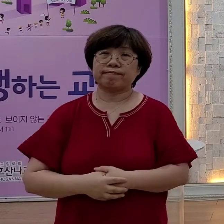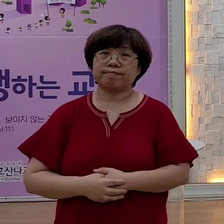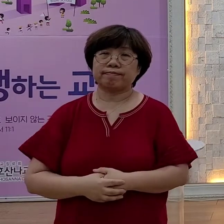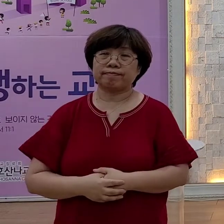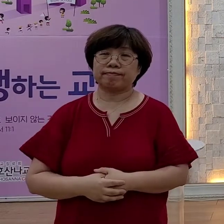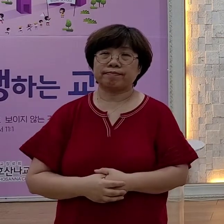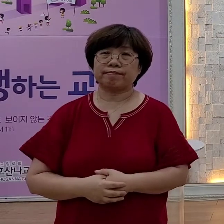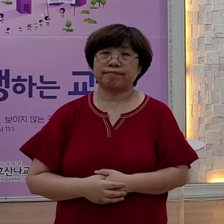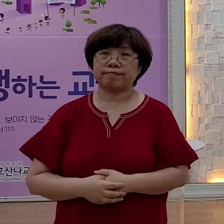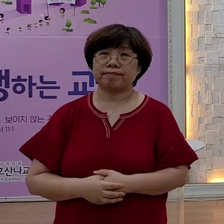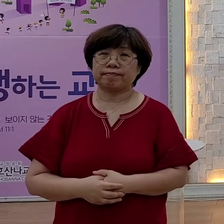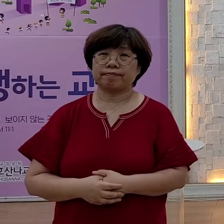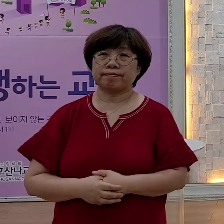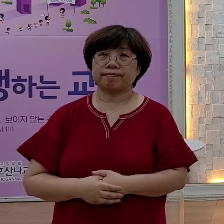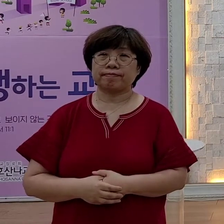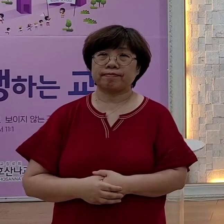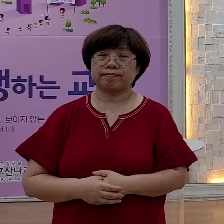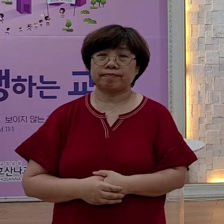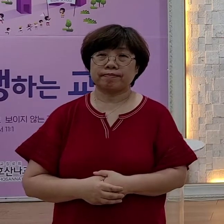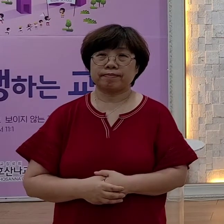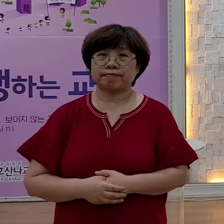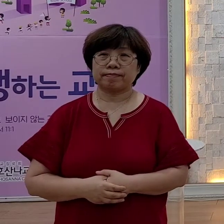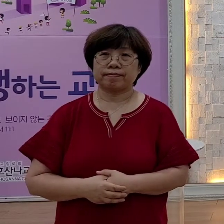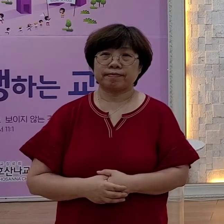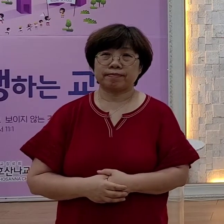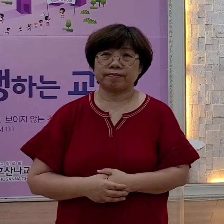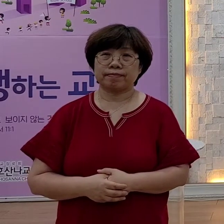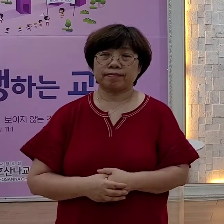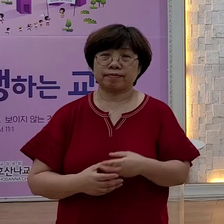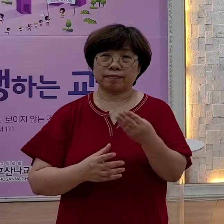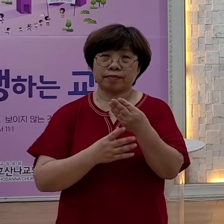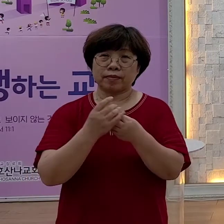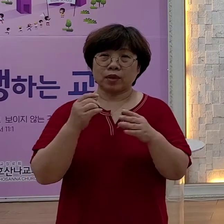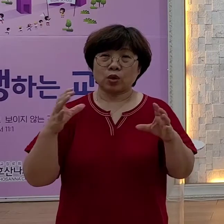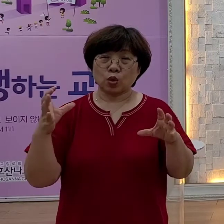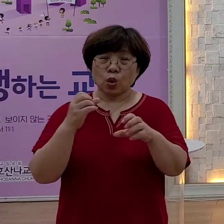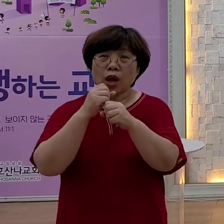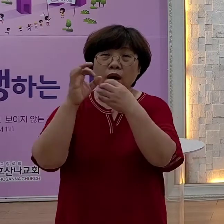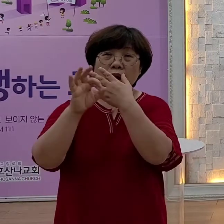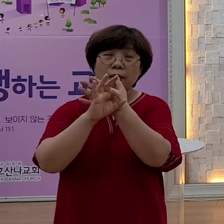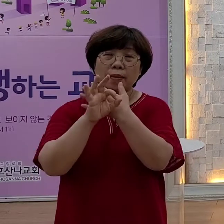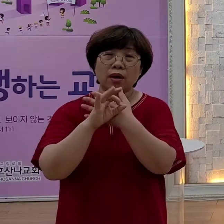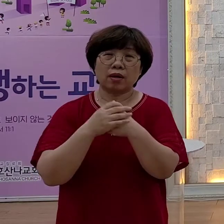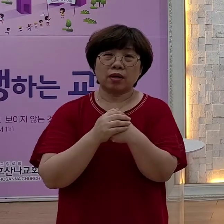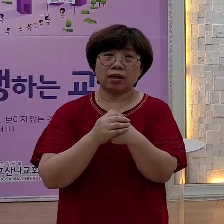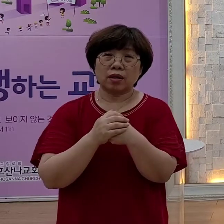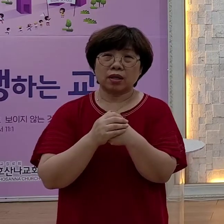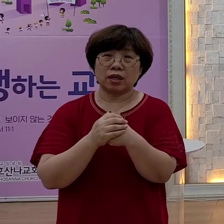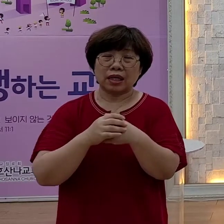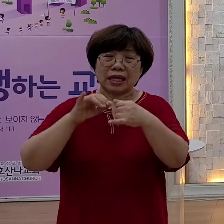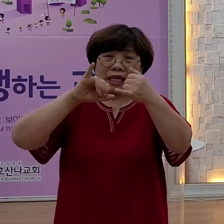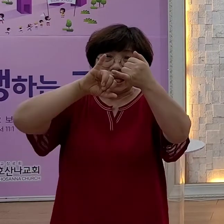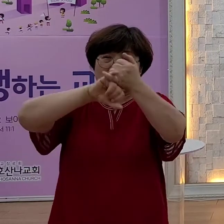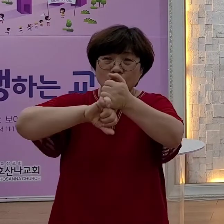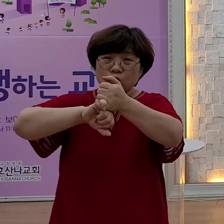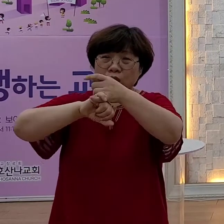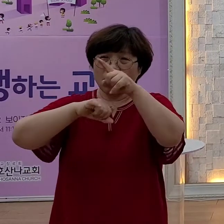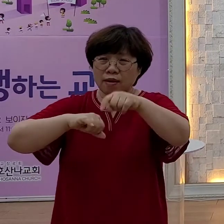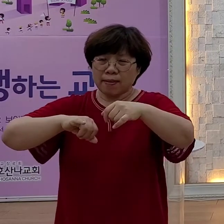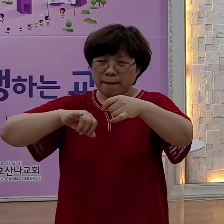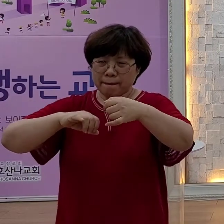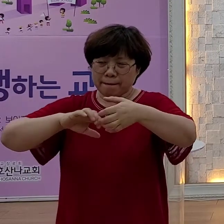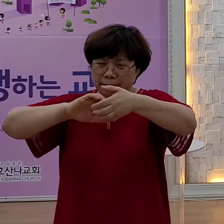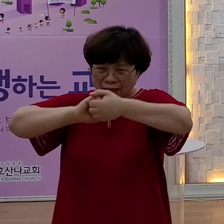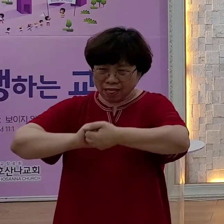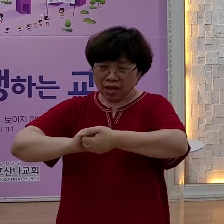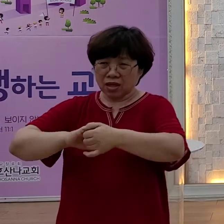그 다음 구절부터 쭉 보면 한마디로 말하면 우리가 서원한 것을 지켜야